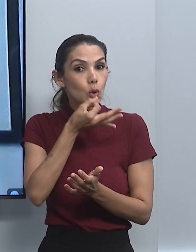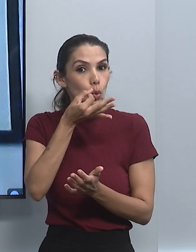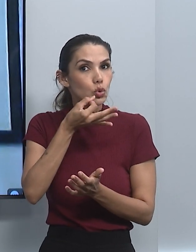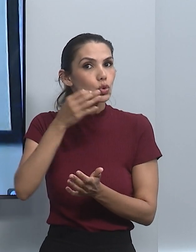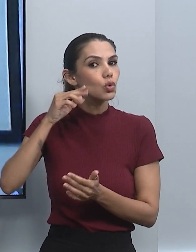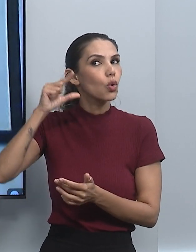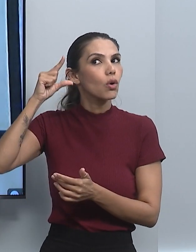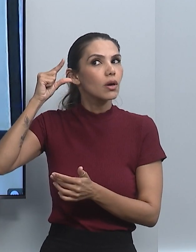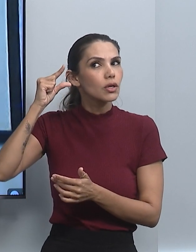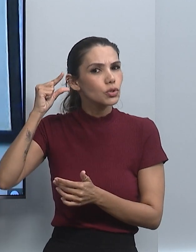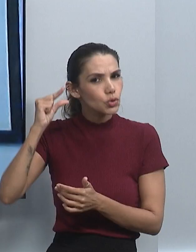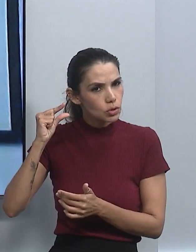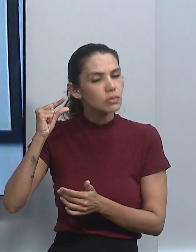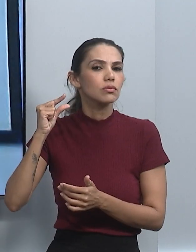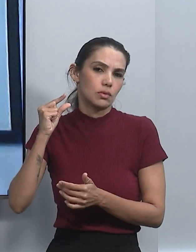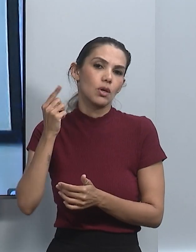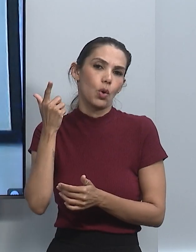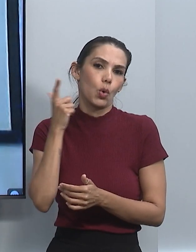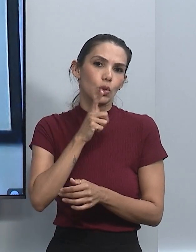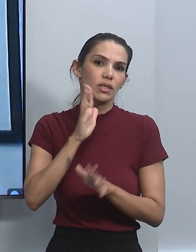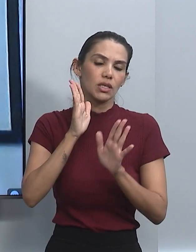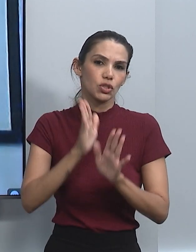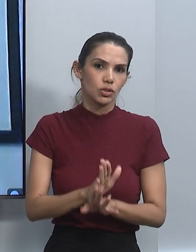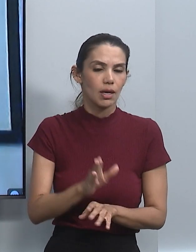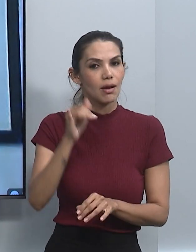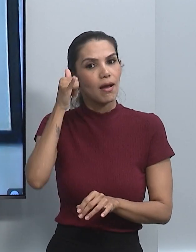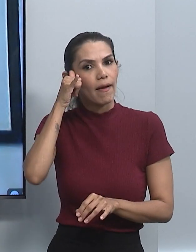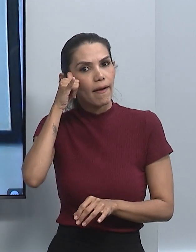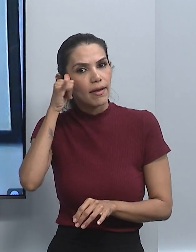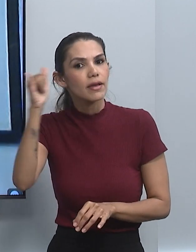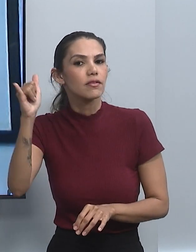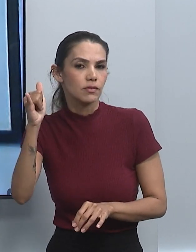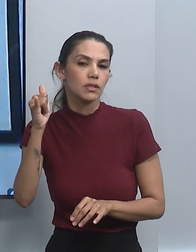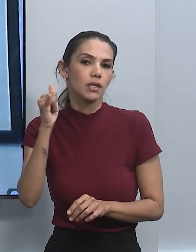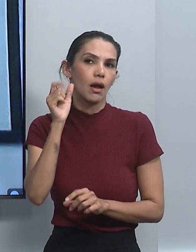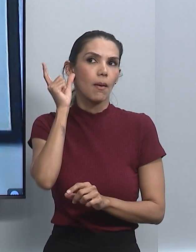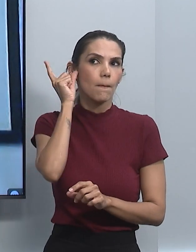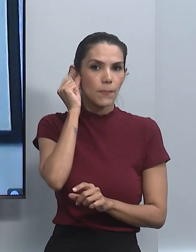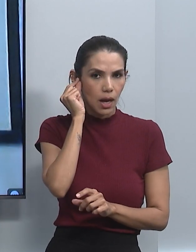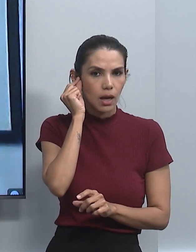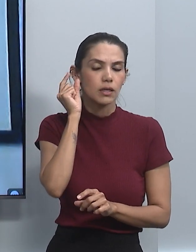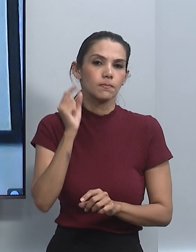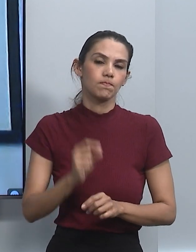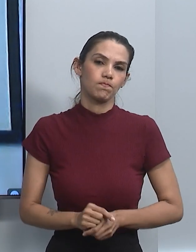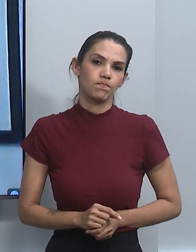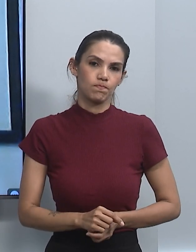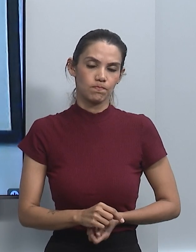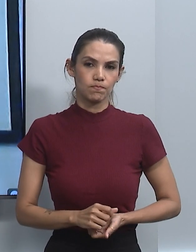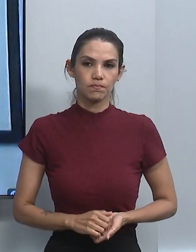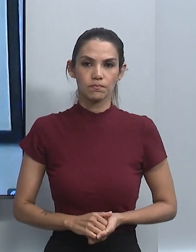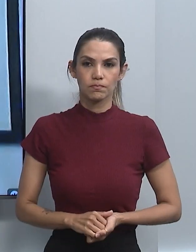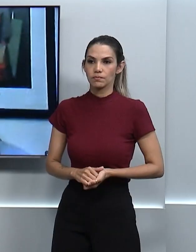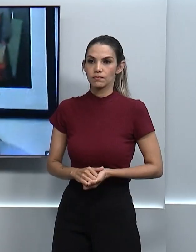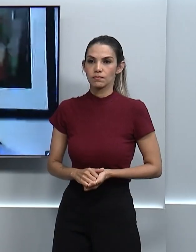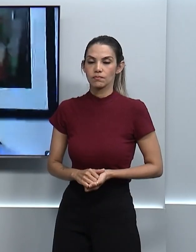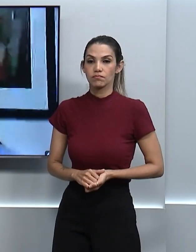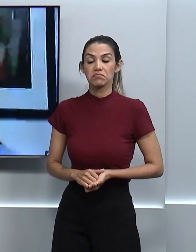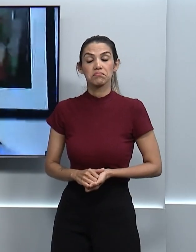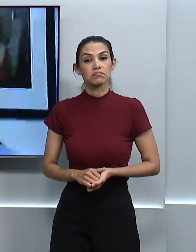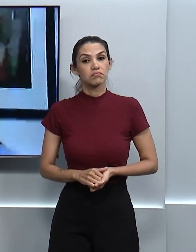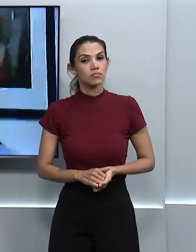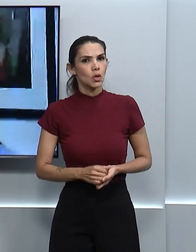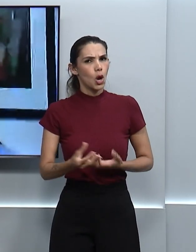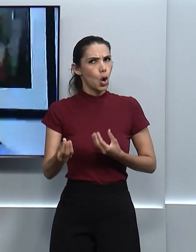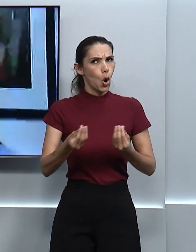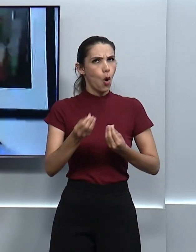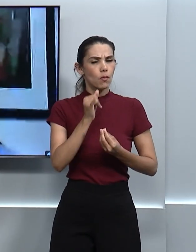consegue prevenir e preservar a sua audição. Bom, Flávia, e quais são os sinais